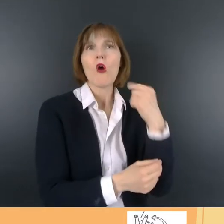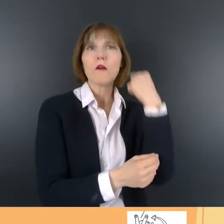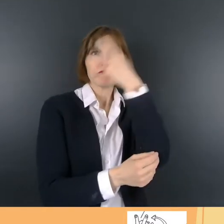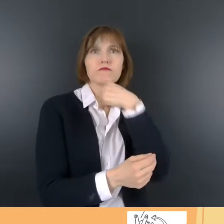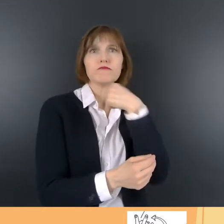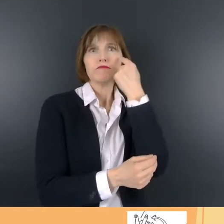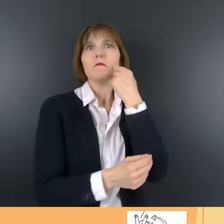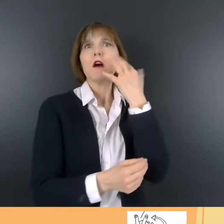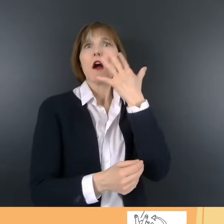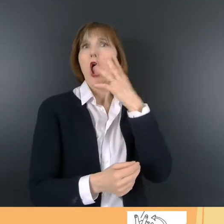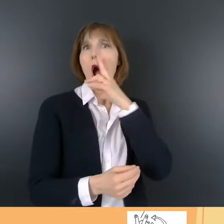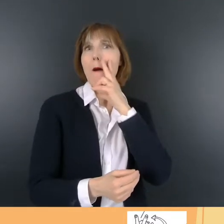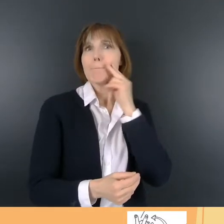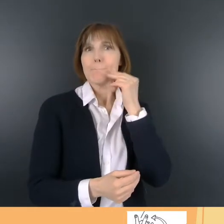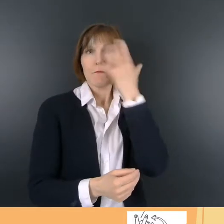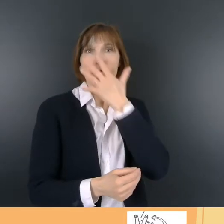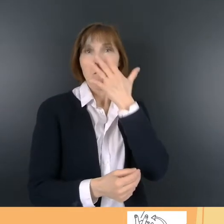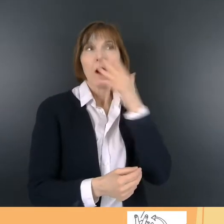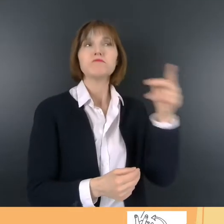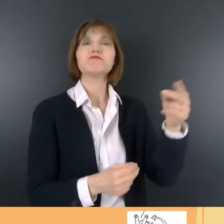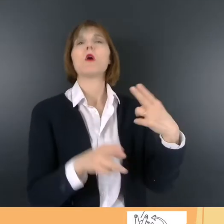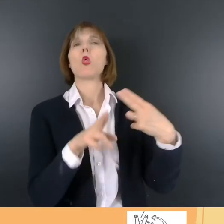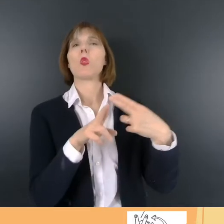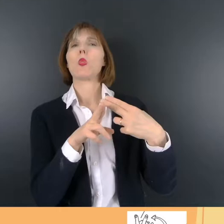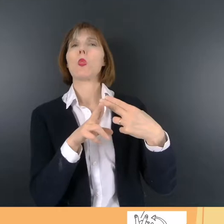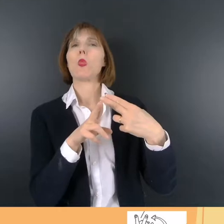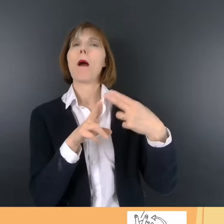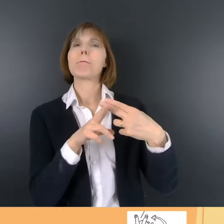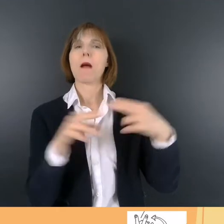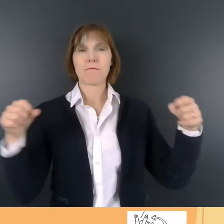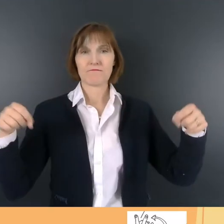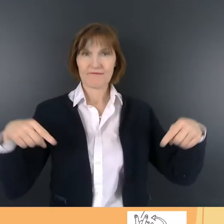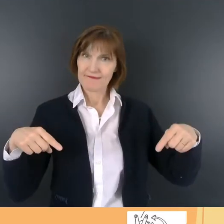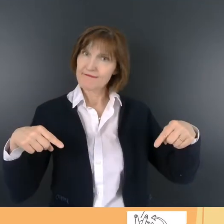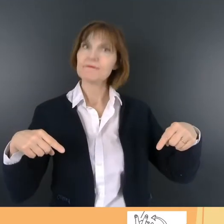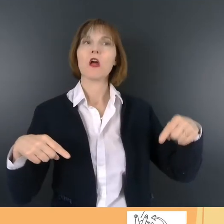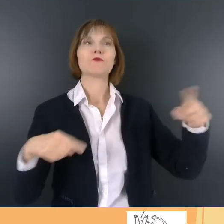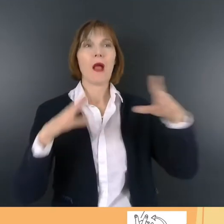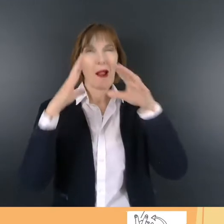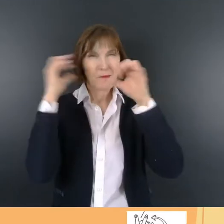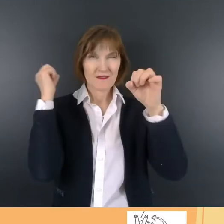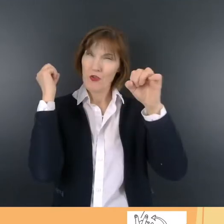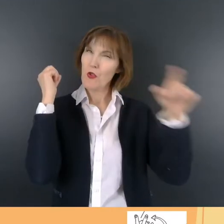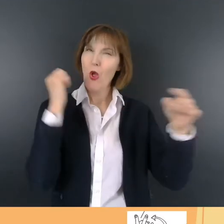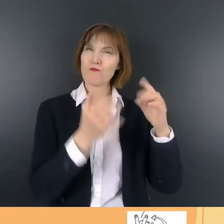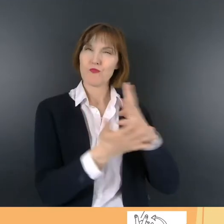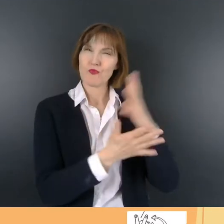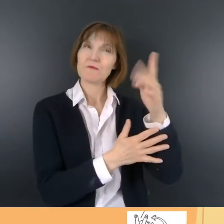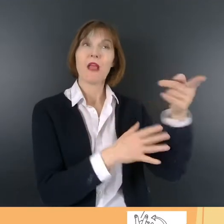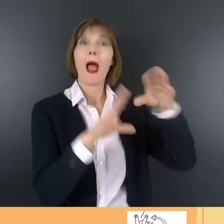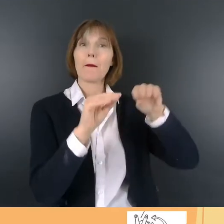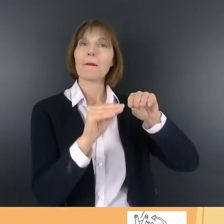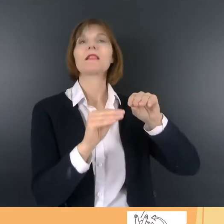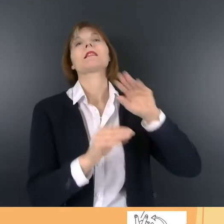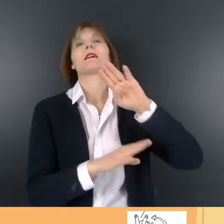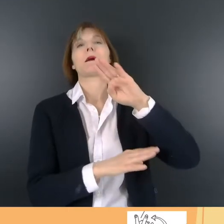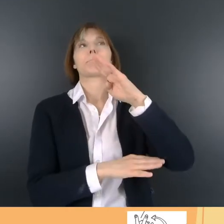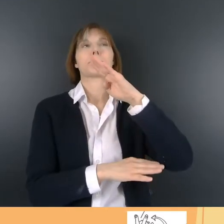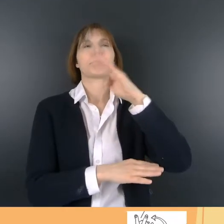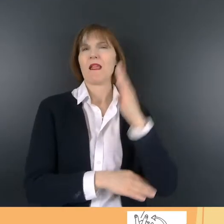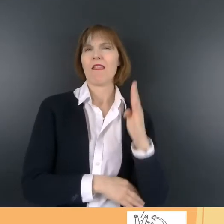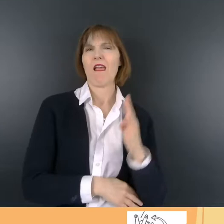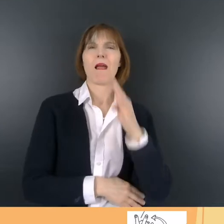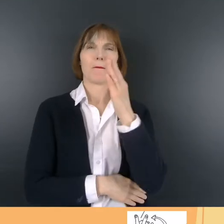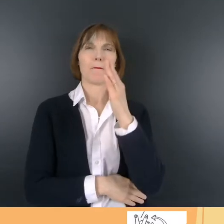Kérindé, c'est l'ambassadeur un peu de ce projet, Samson habite au Bénin. Voilà, nous sommes,